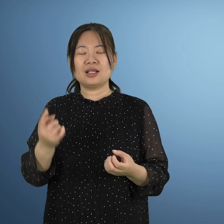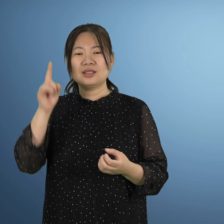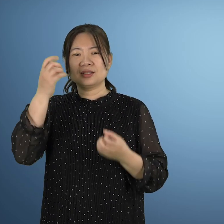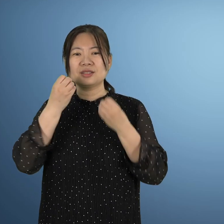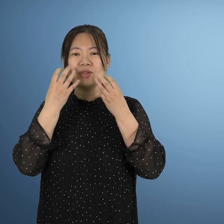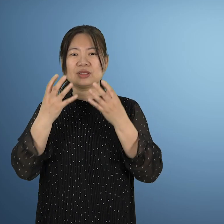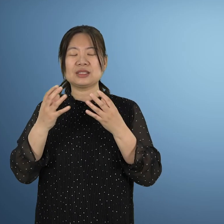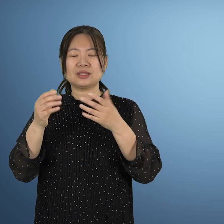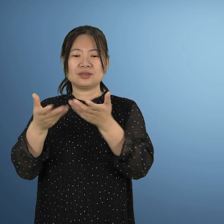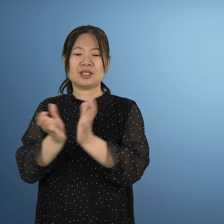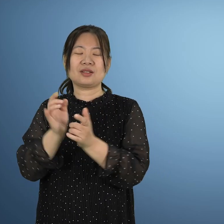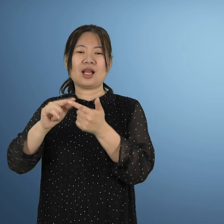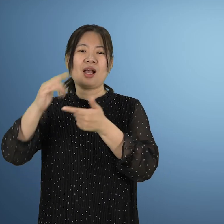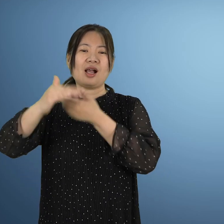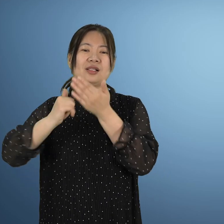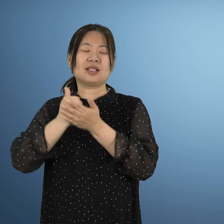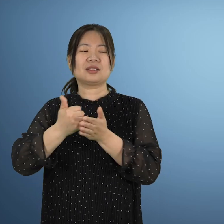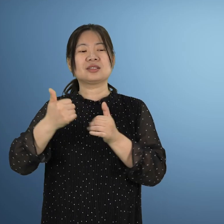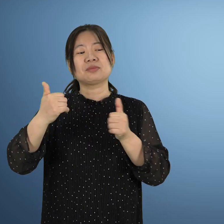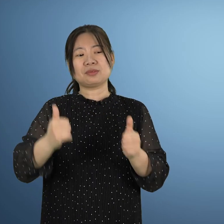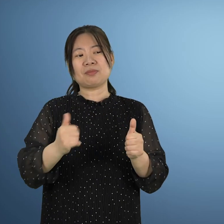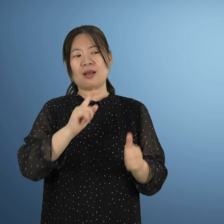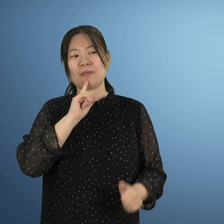신천지 집단에 대한 하나님의 심판이었다.